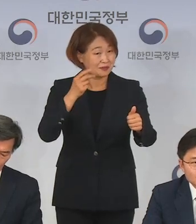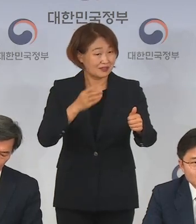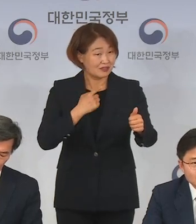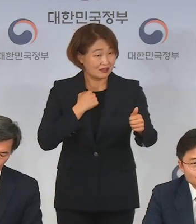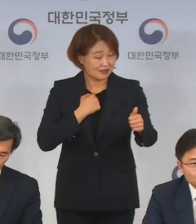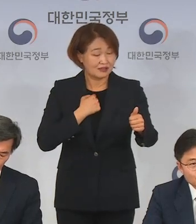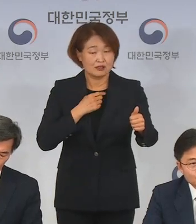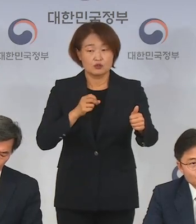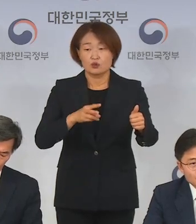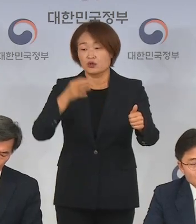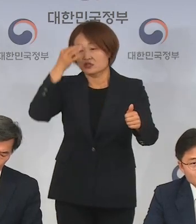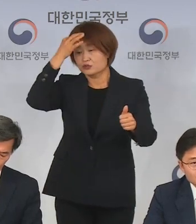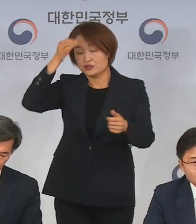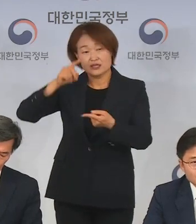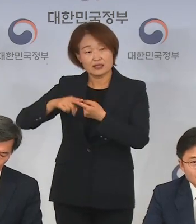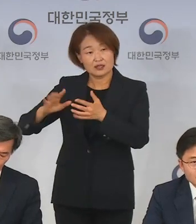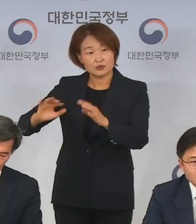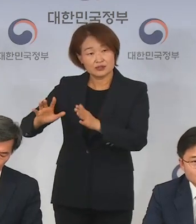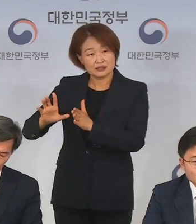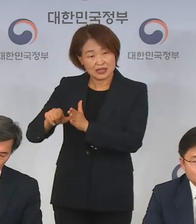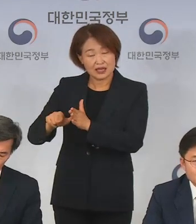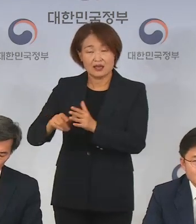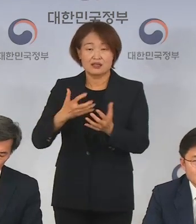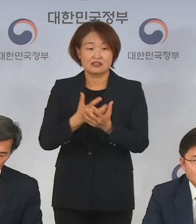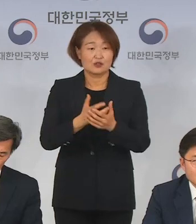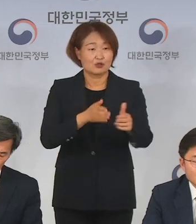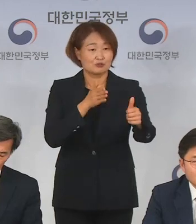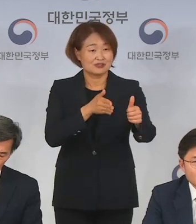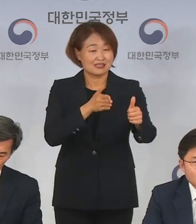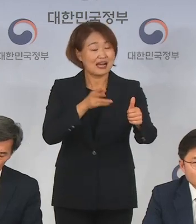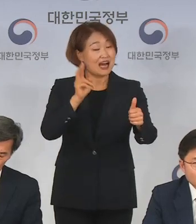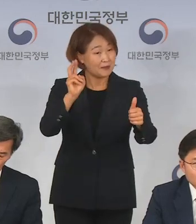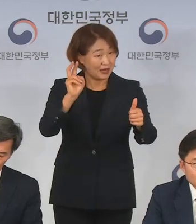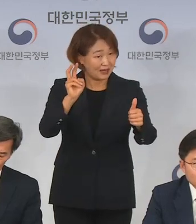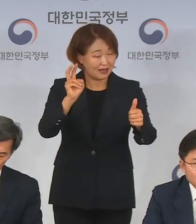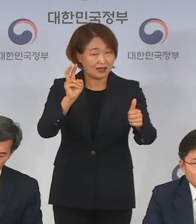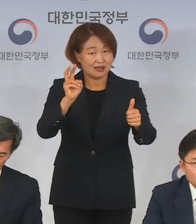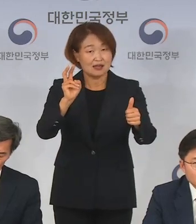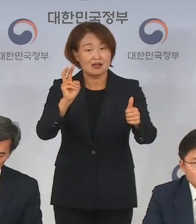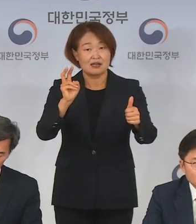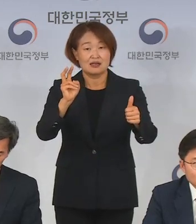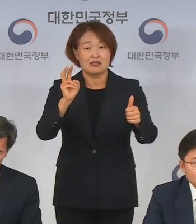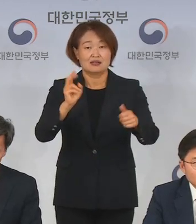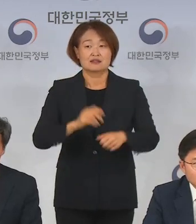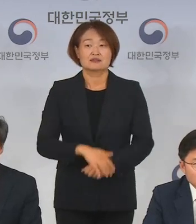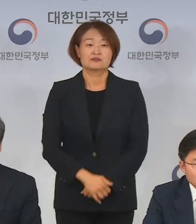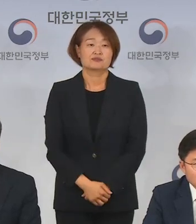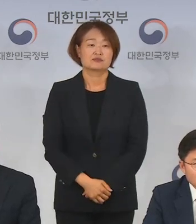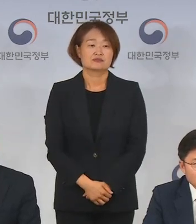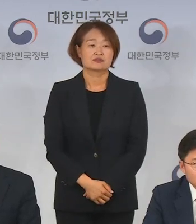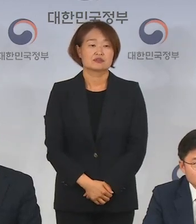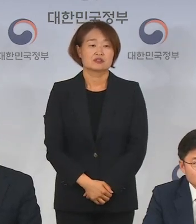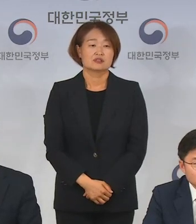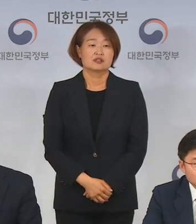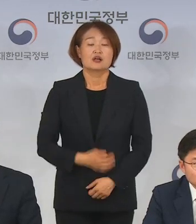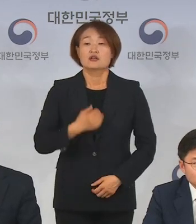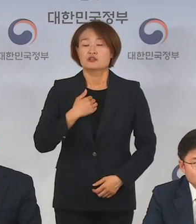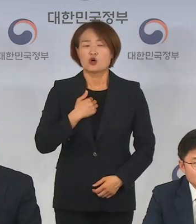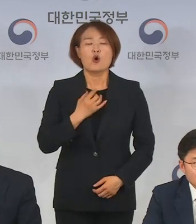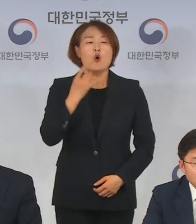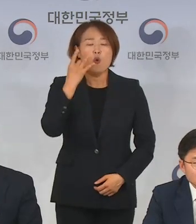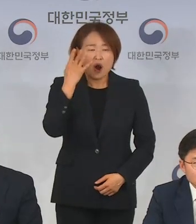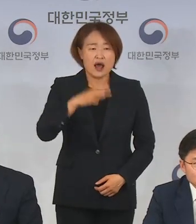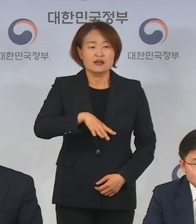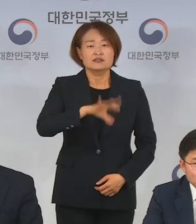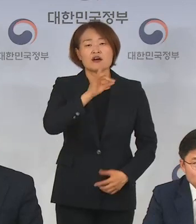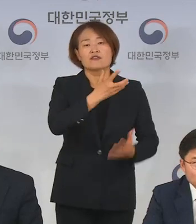이번에도 저희들 아마 기술적인 논의를 하면서는 여러 가지 자료 요청을 할 텐데, 당연히 원데이터를 저희들이